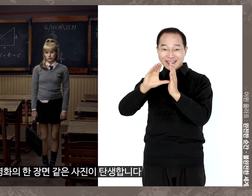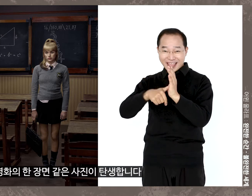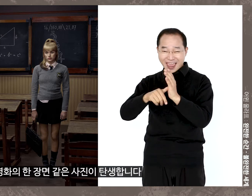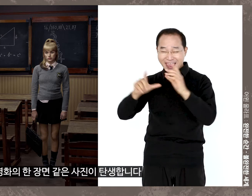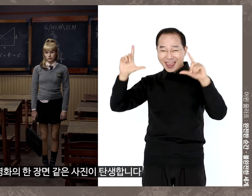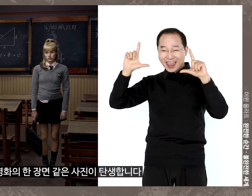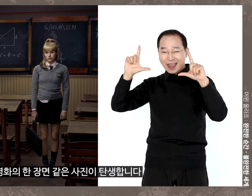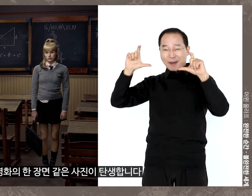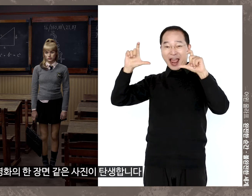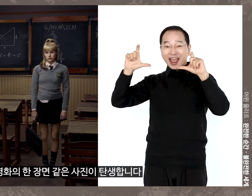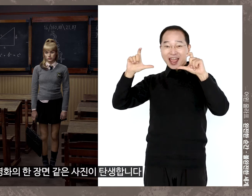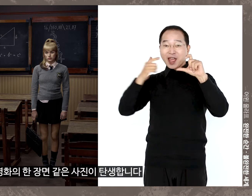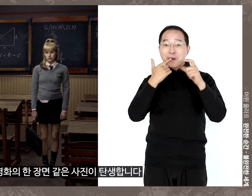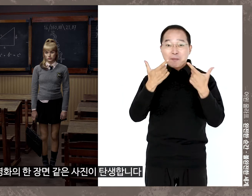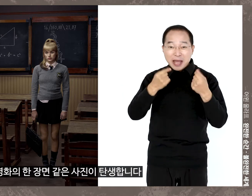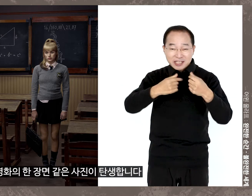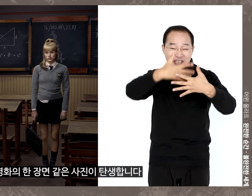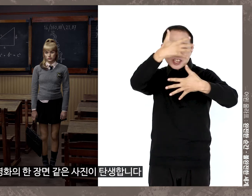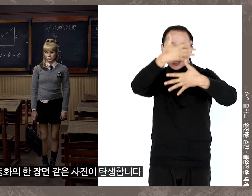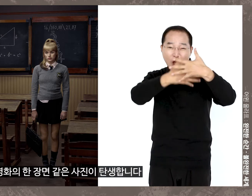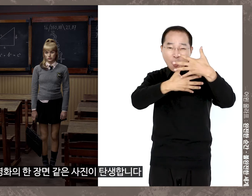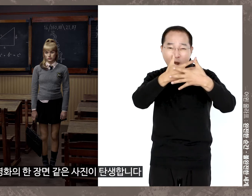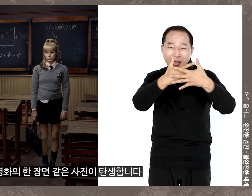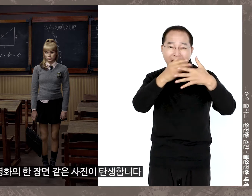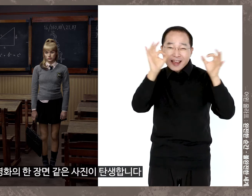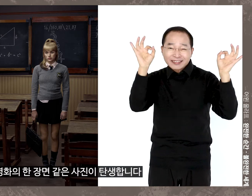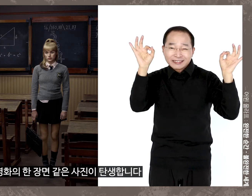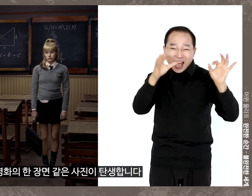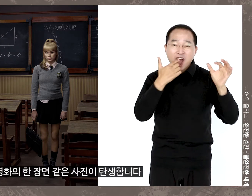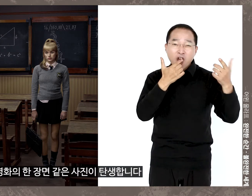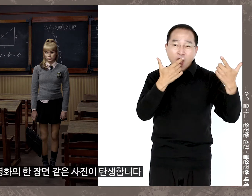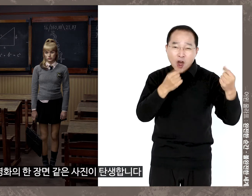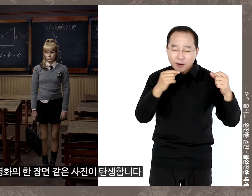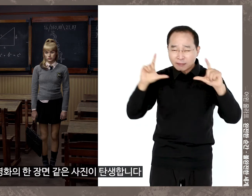영화의 한 장면 같은 사진이 탄생합니다.